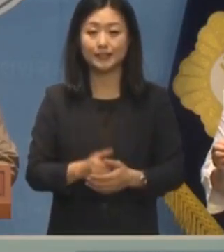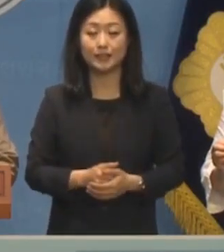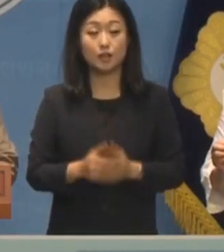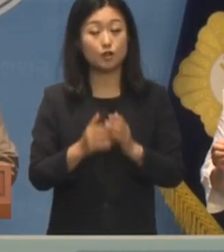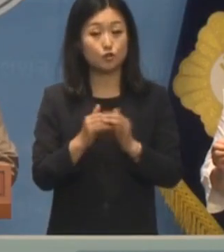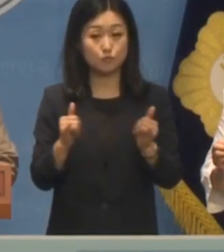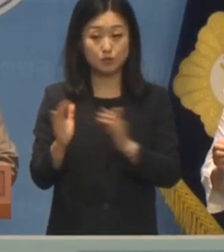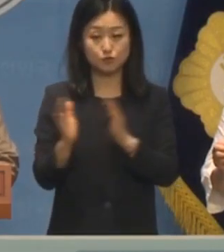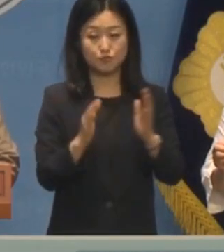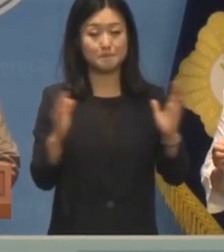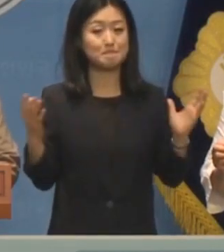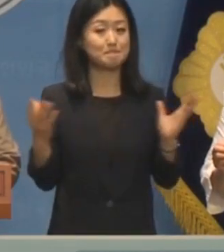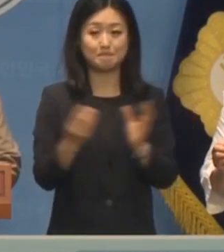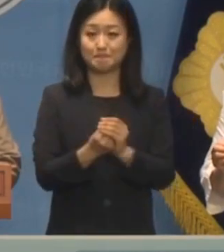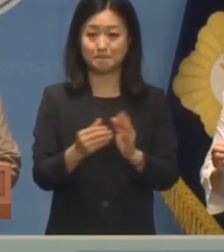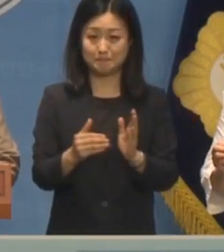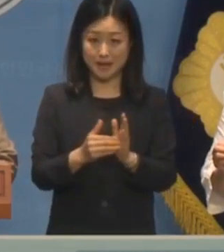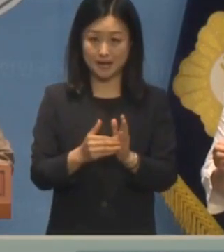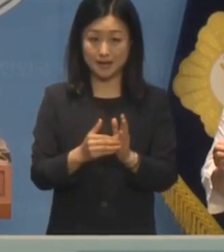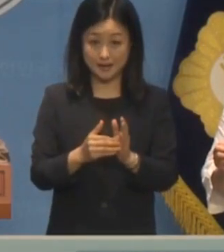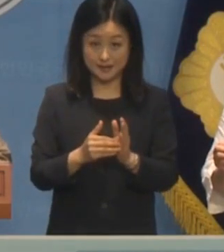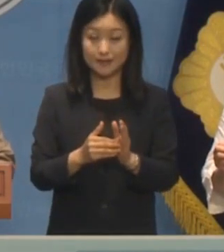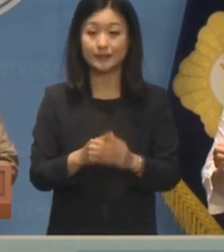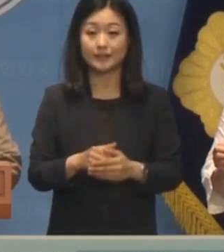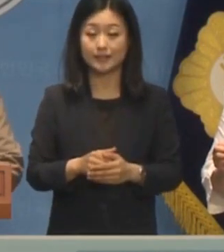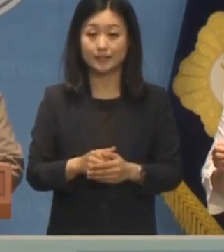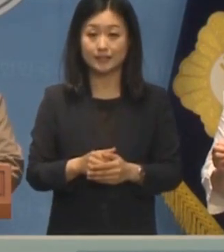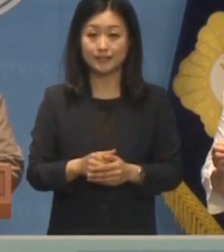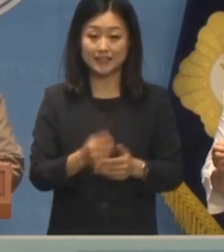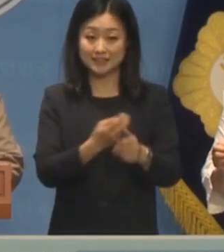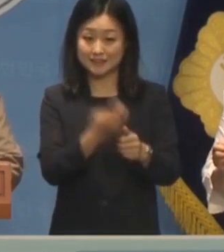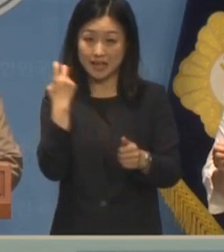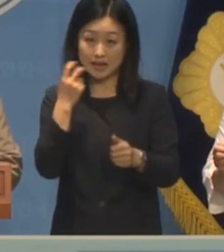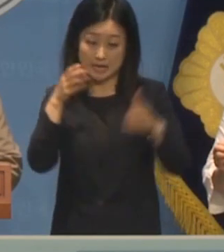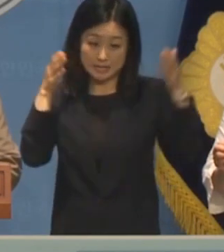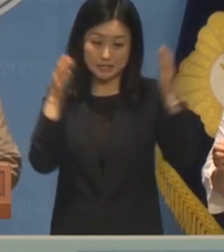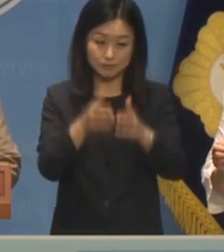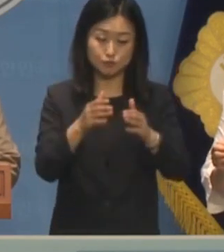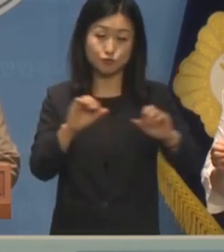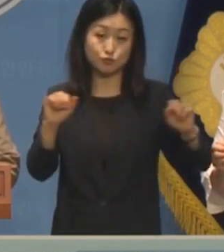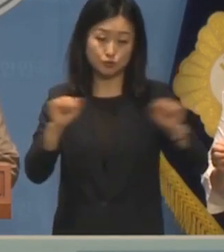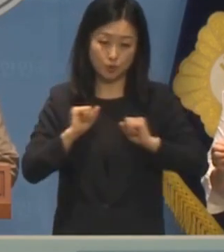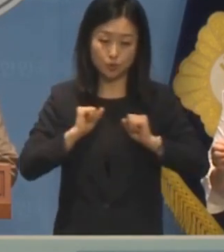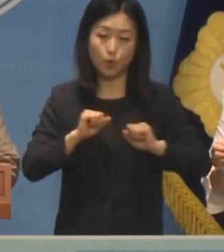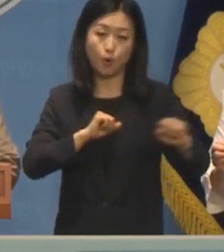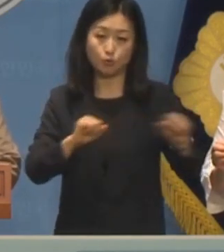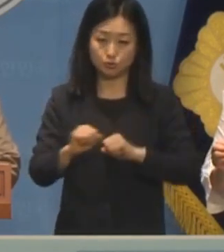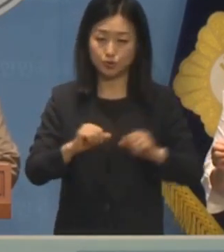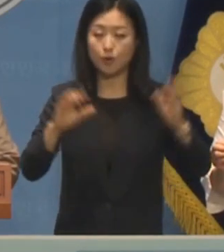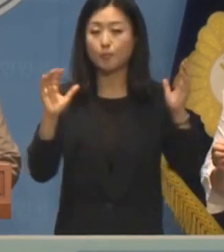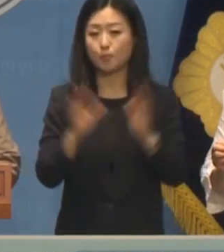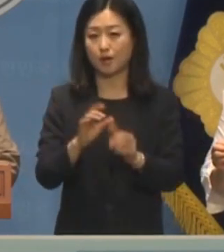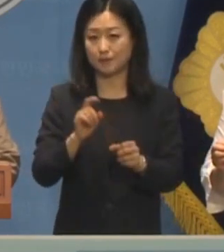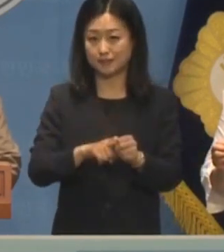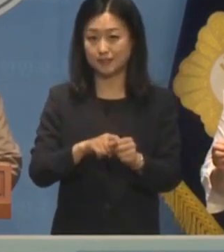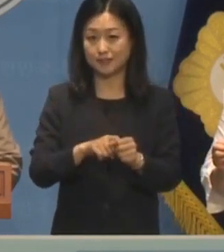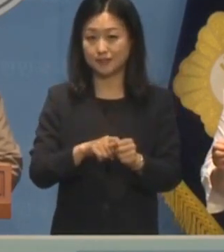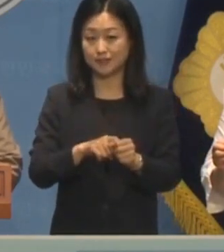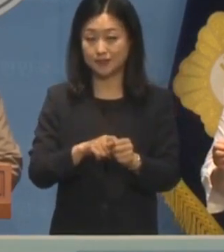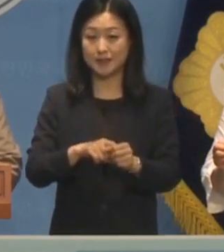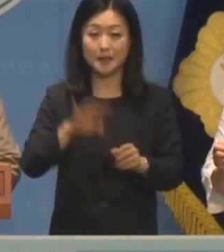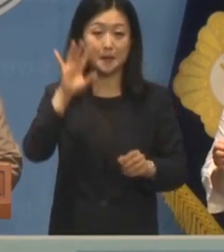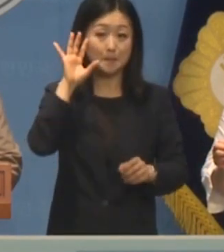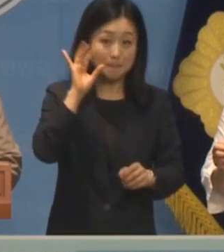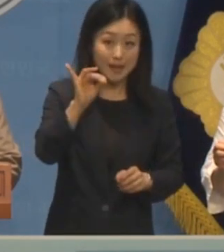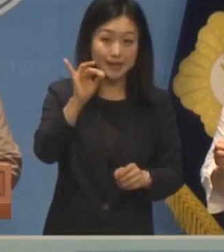국민들은 준비가 끝났습니다. 그 준비를 탄핵 집중 총력 운동으로 모아내기 위한 탄핵